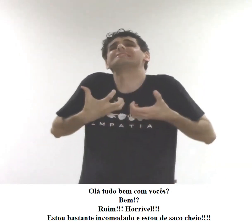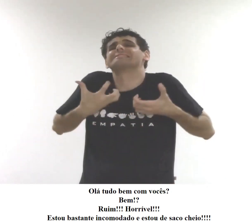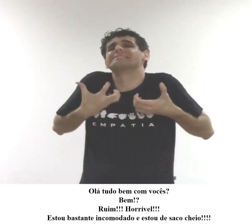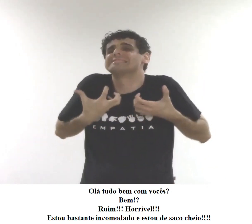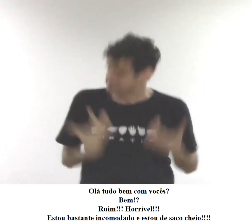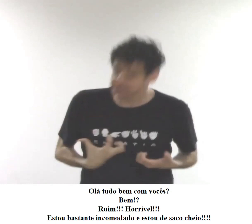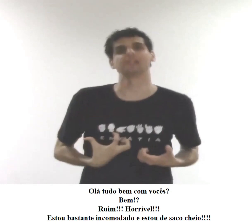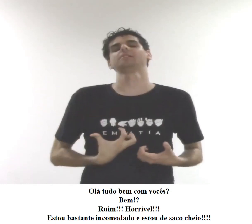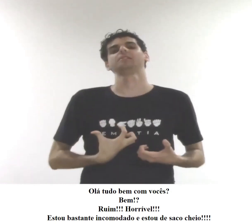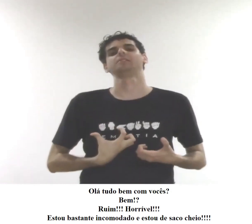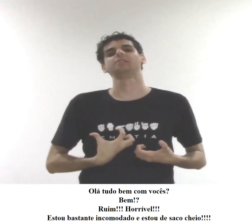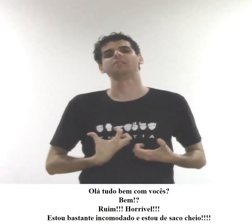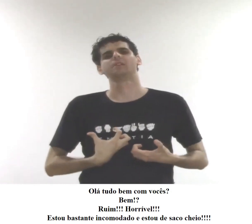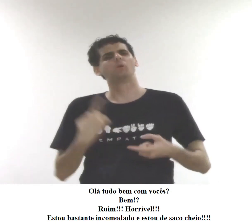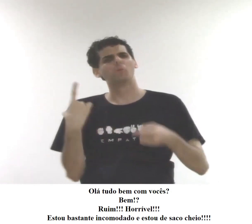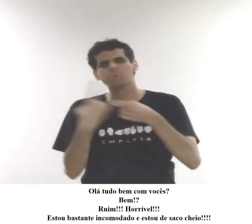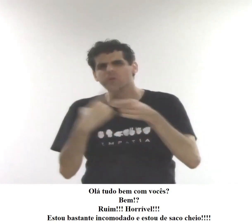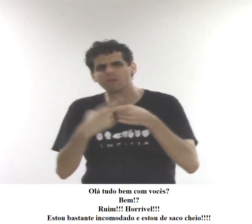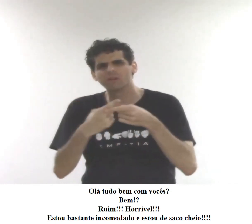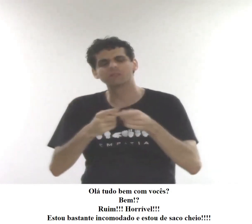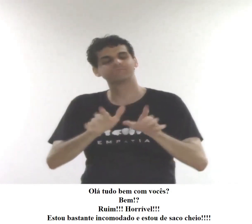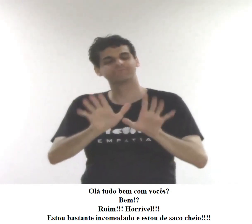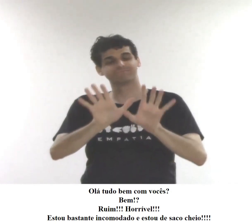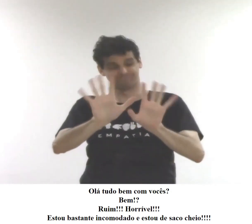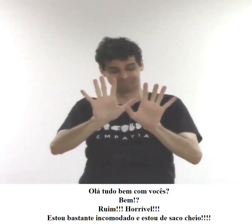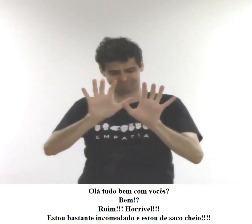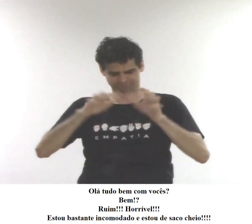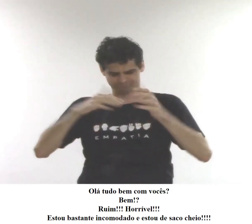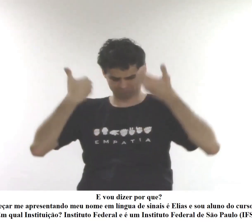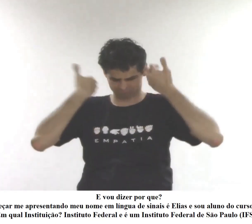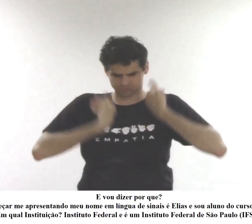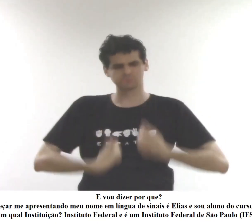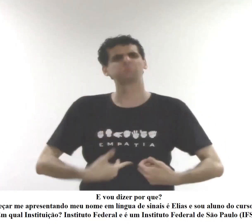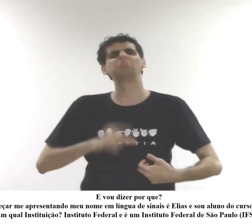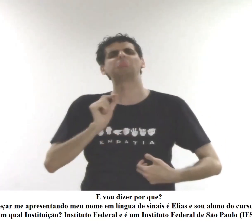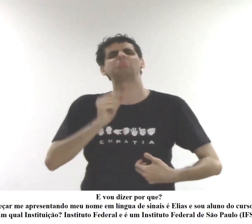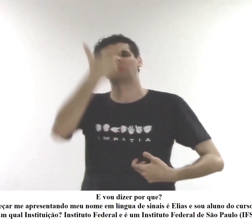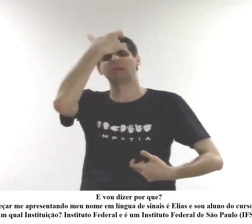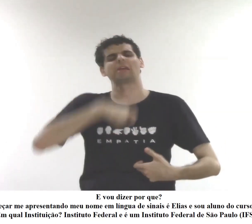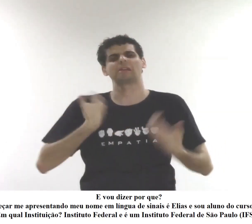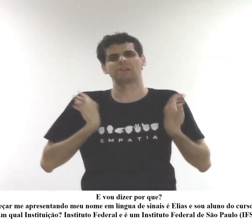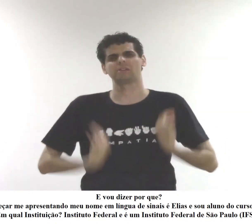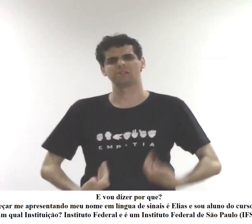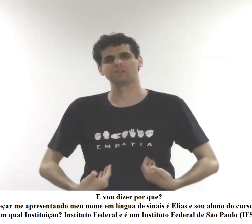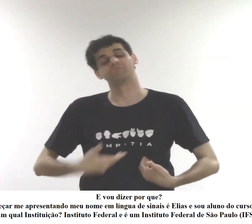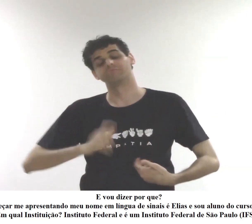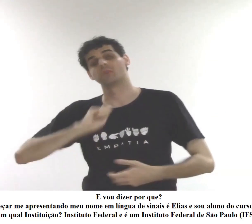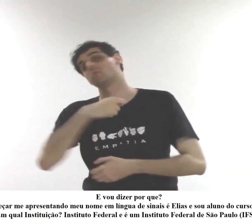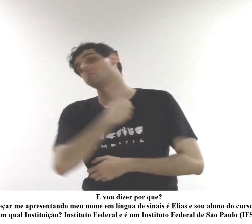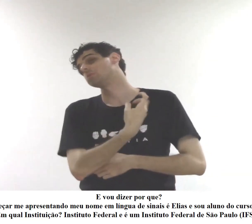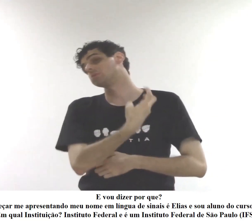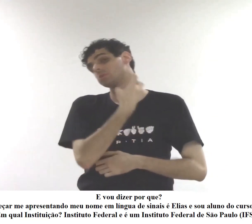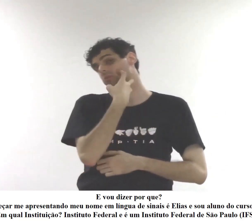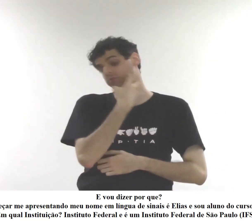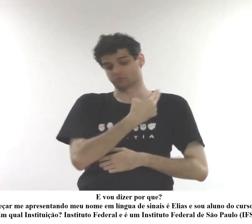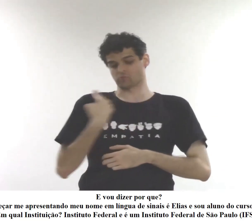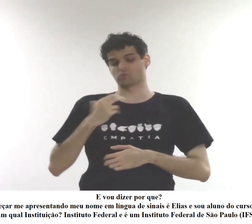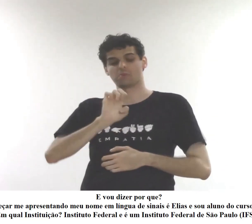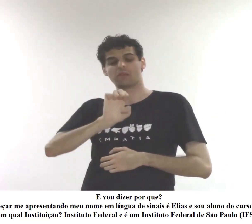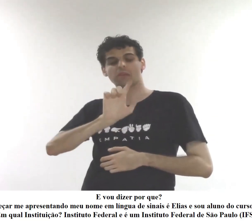estou de saco cheio na verdade. E eu vou dizer por quê. Bom, vou começar me apresentando. Esse é meu nome em